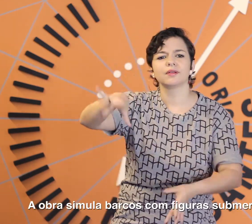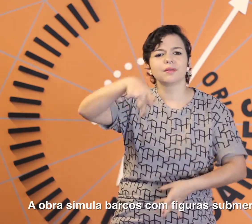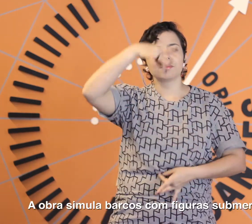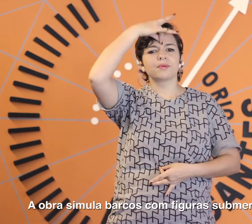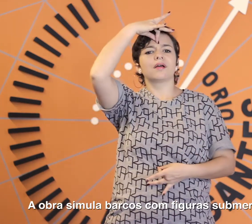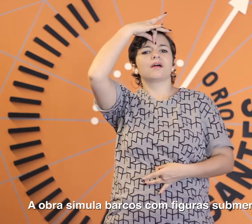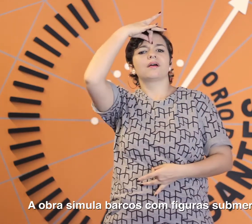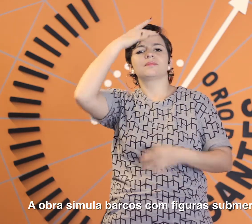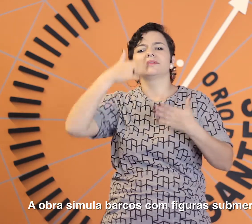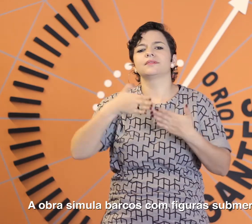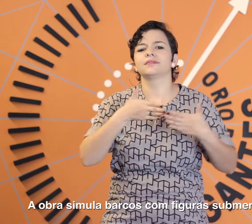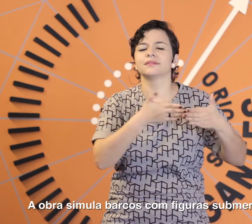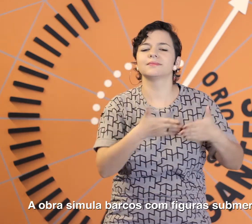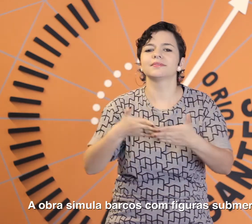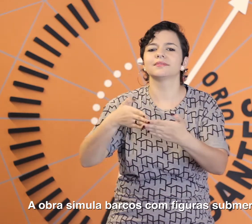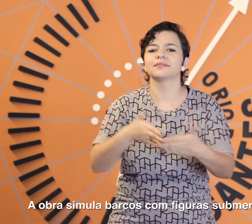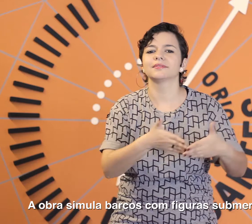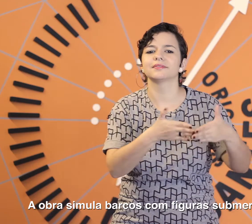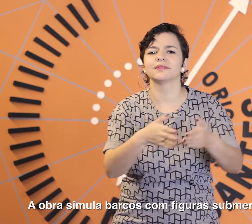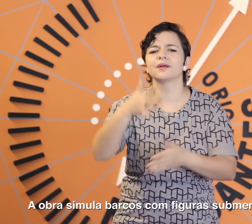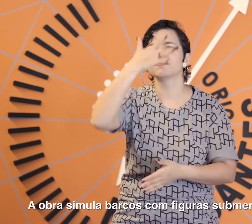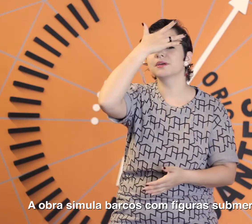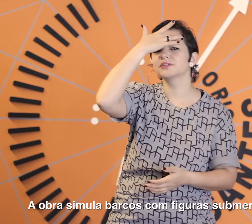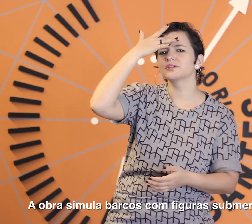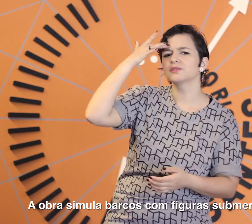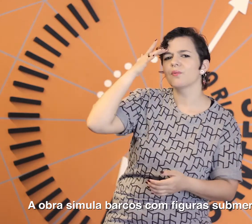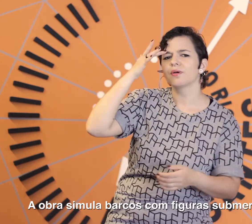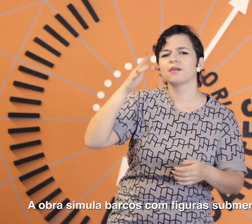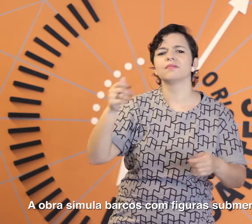A obra simula barcos com figuras submersas